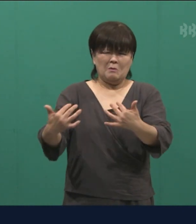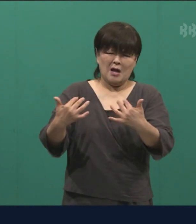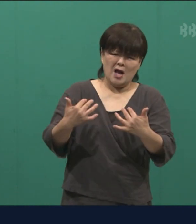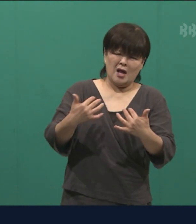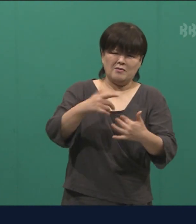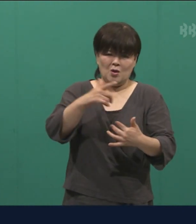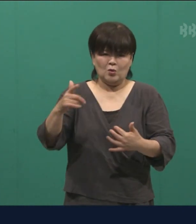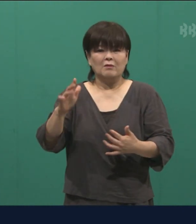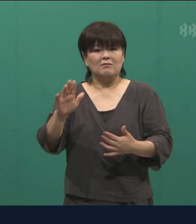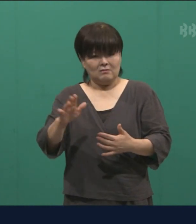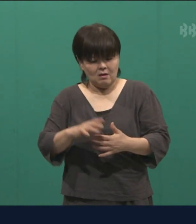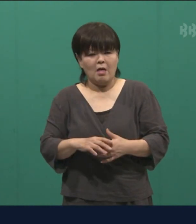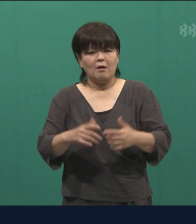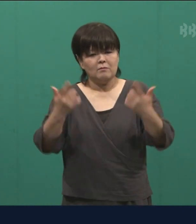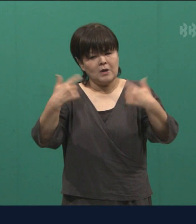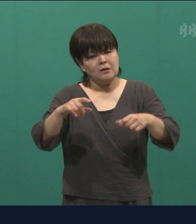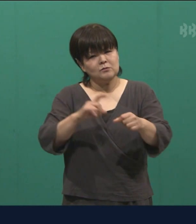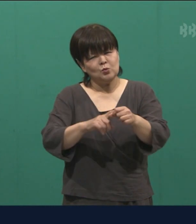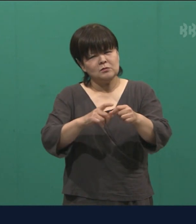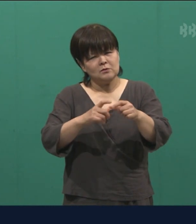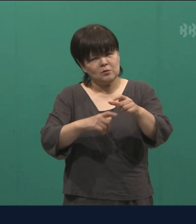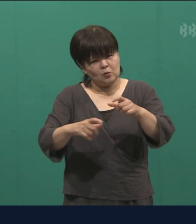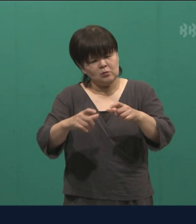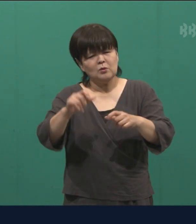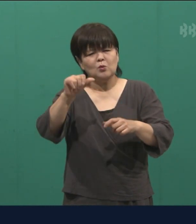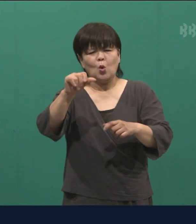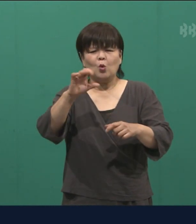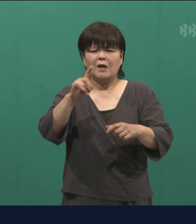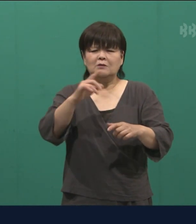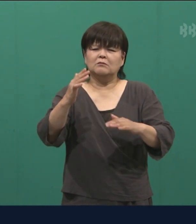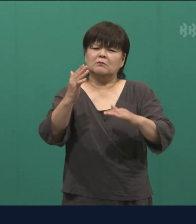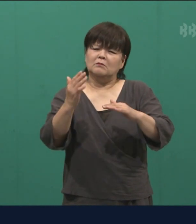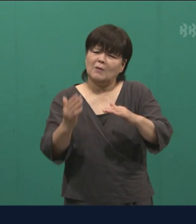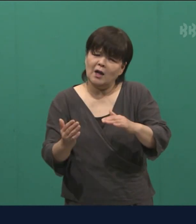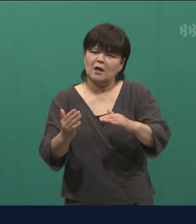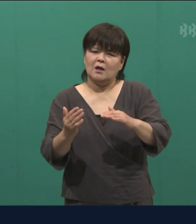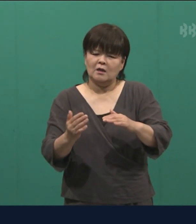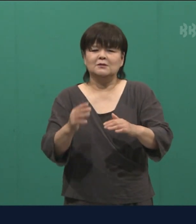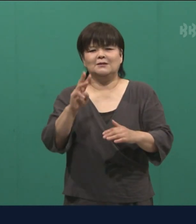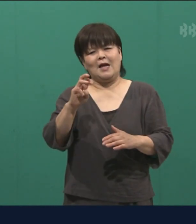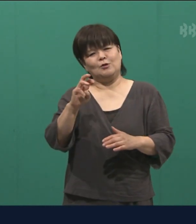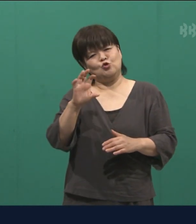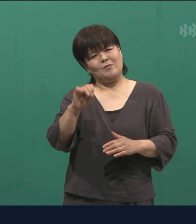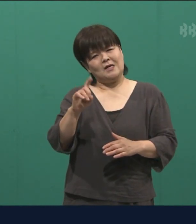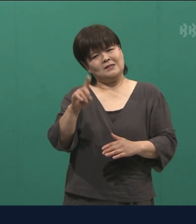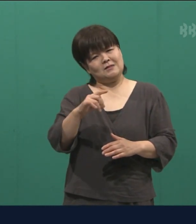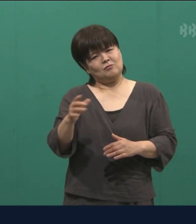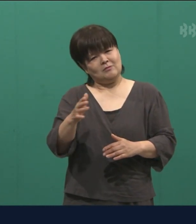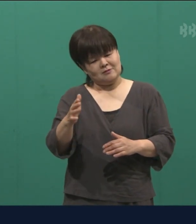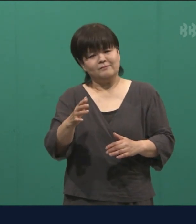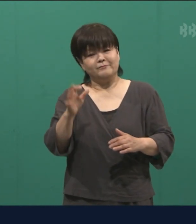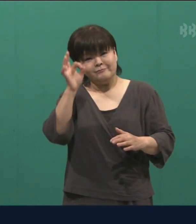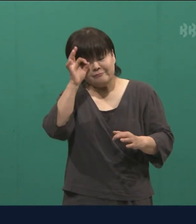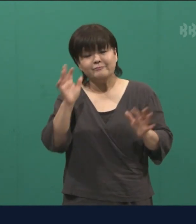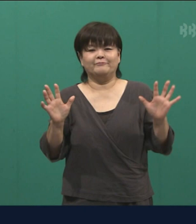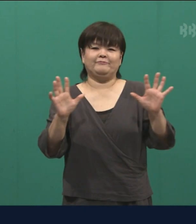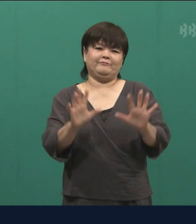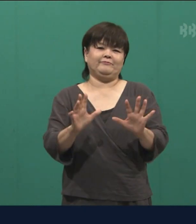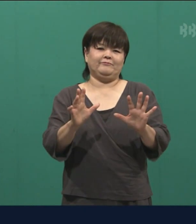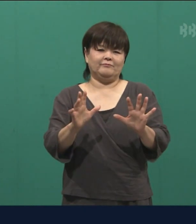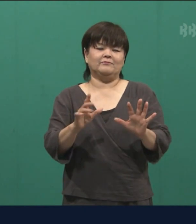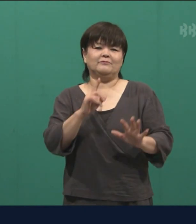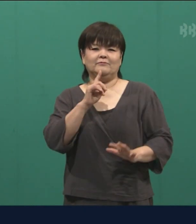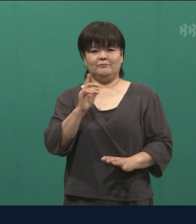今年は台風の影響などもあり、例年より5万人ほど少ないおよそ30万人が見物に訪れ